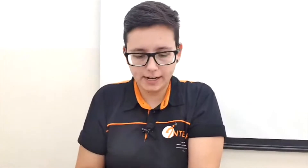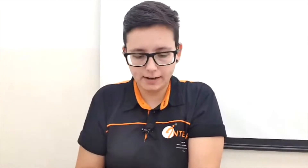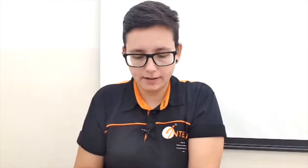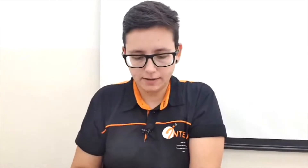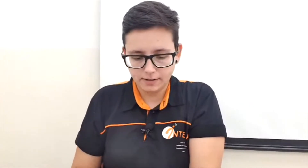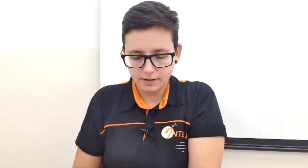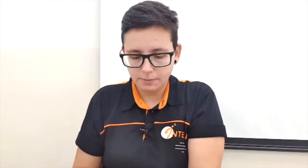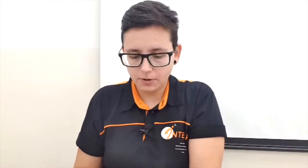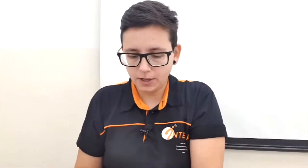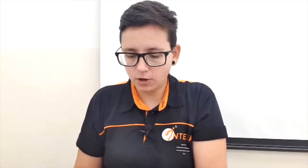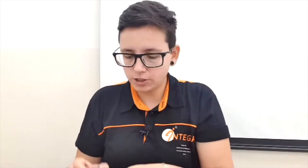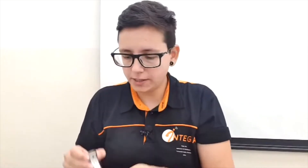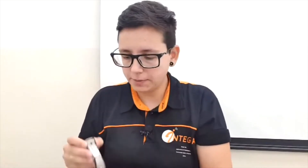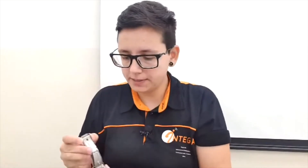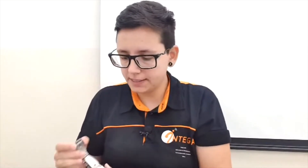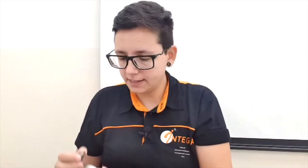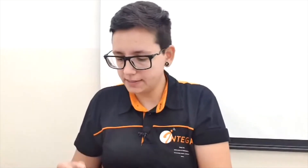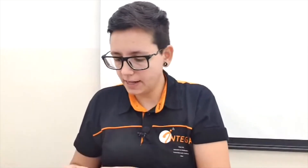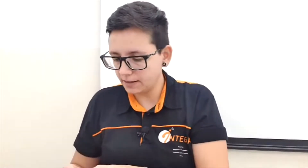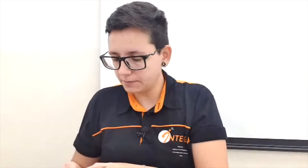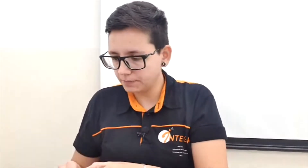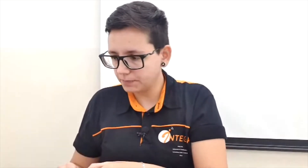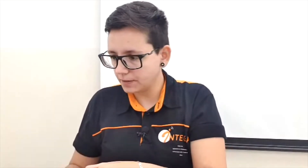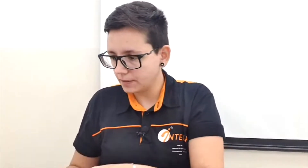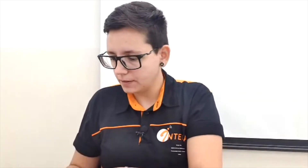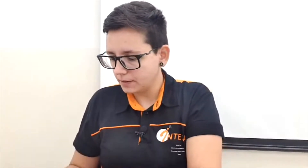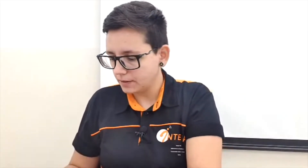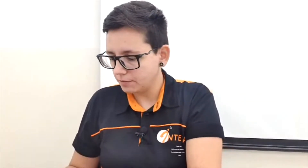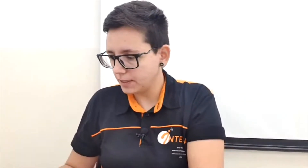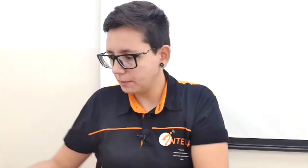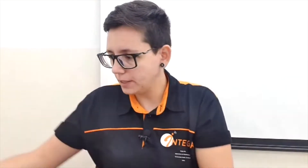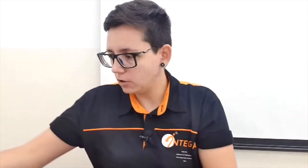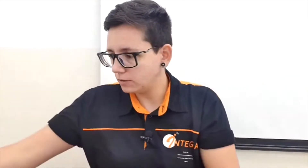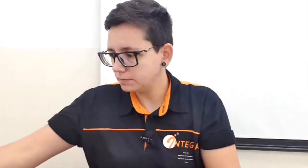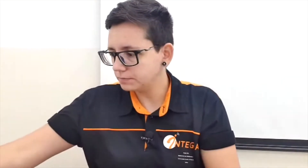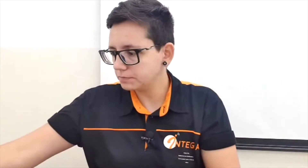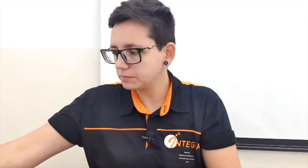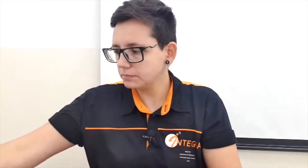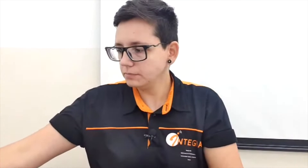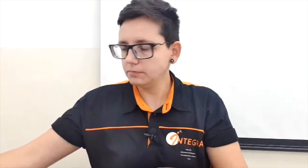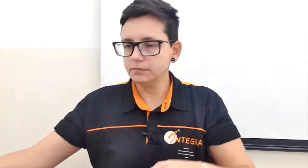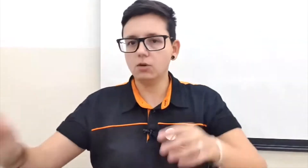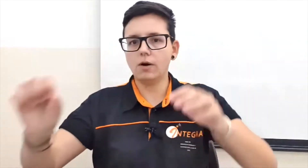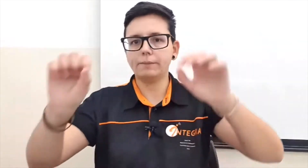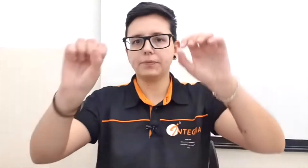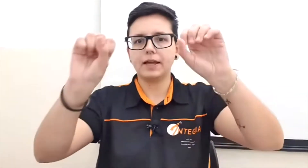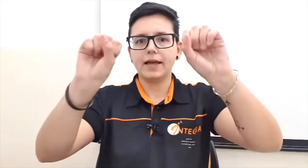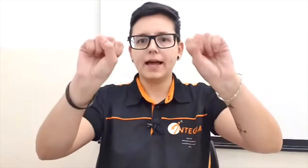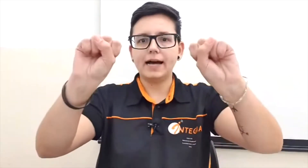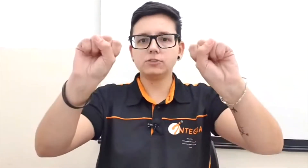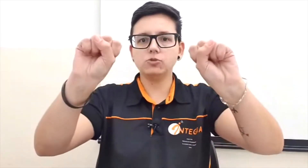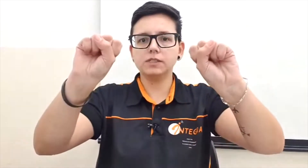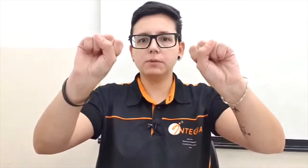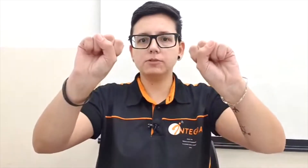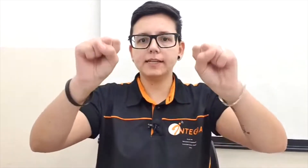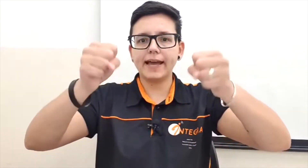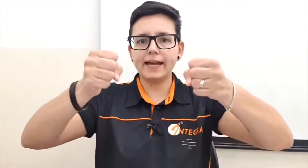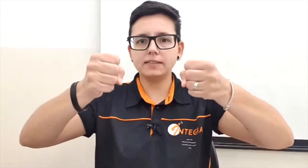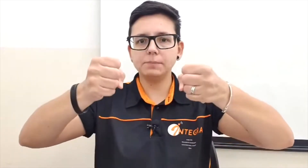tirar meu relógio aqui para sinalizar, que fica melhor. Então, ó. As duas mãos em S